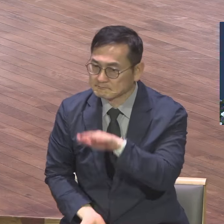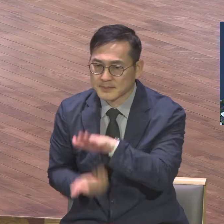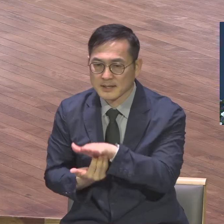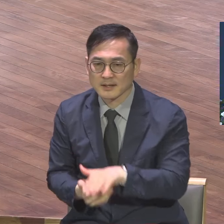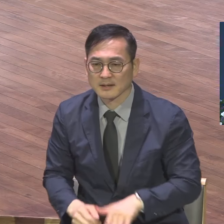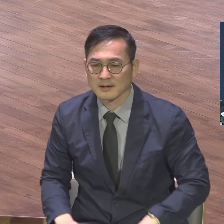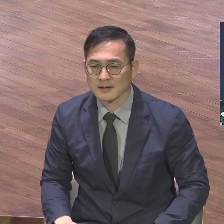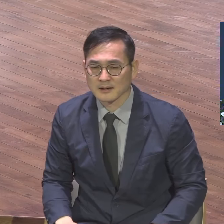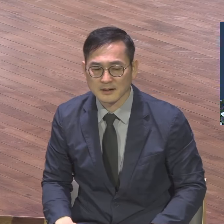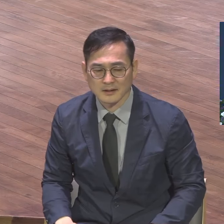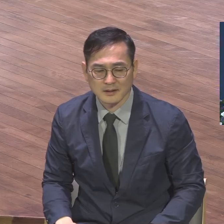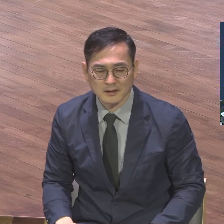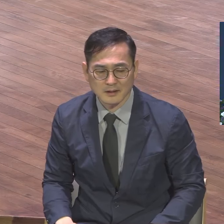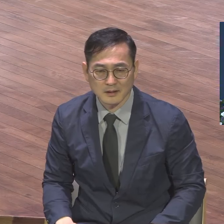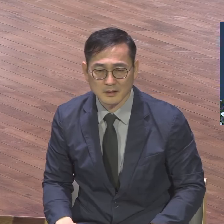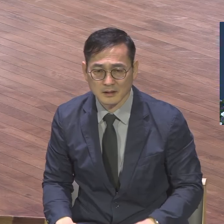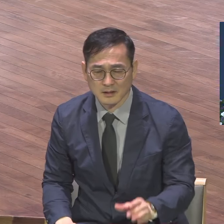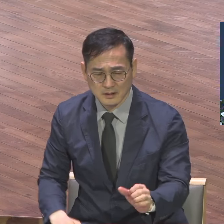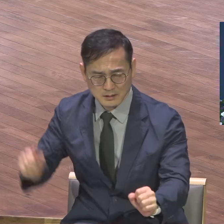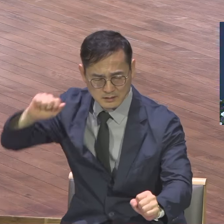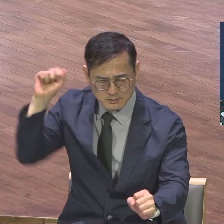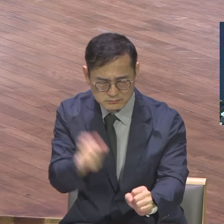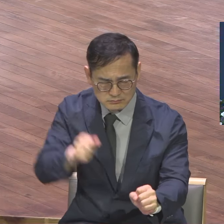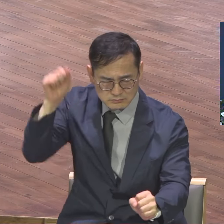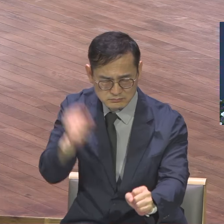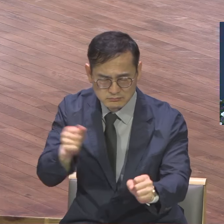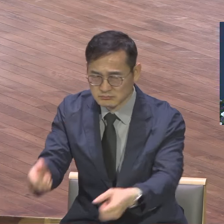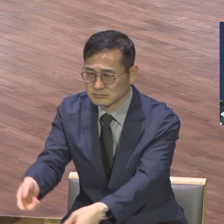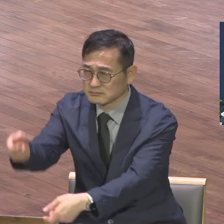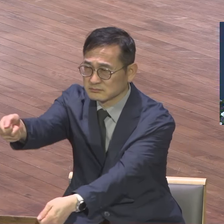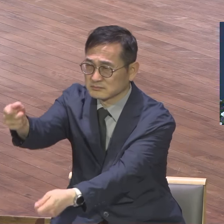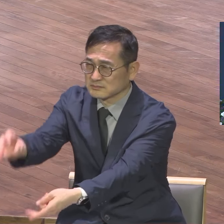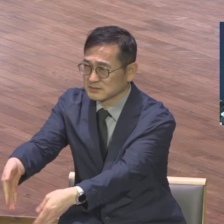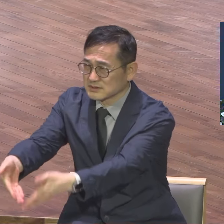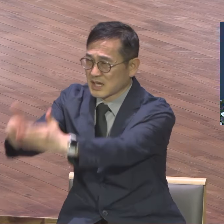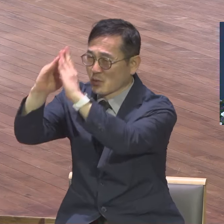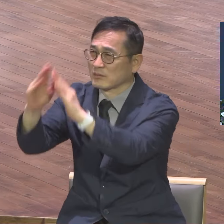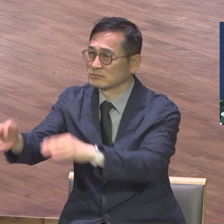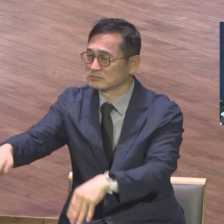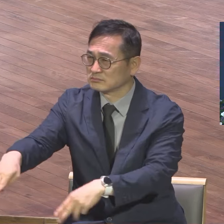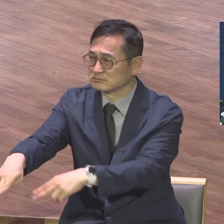사람 못을 쳐가지고 매달아 놓고 죽을 때까지 기다리는 거예요.